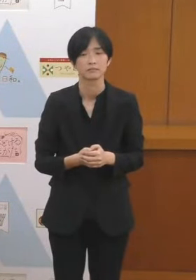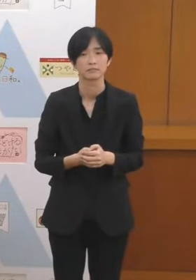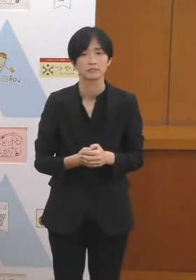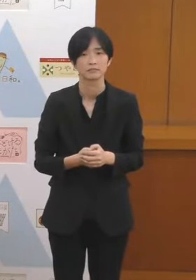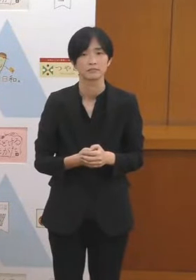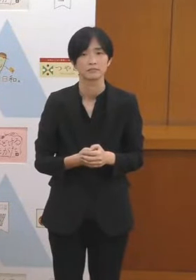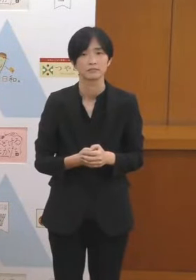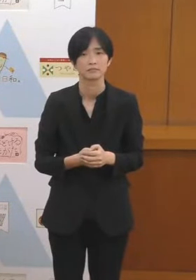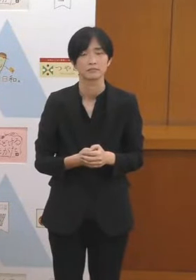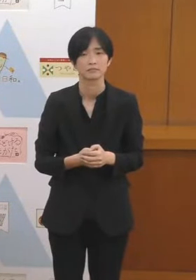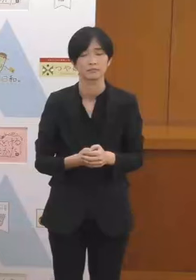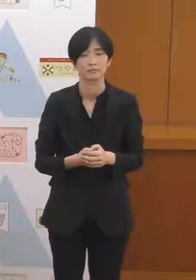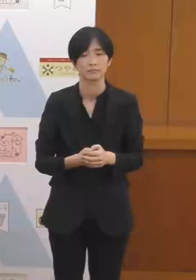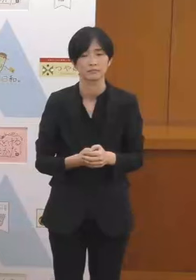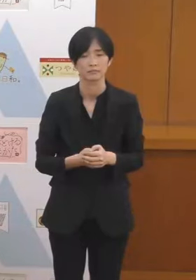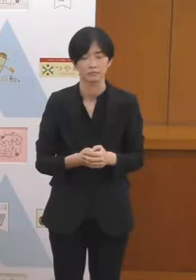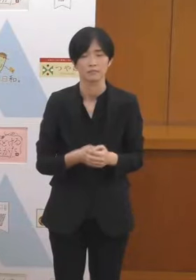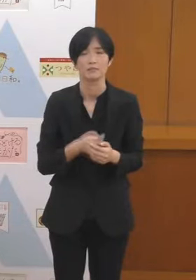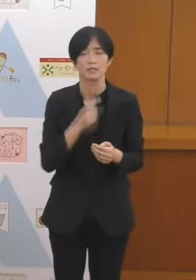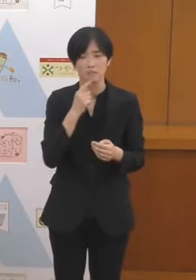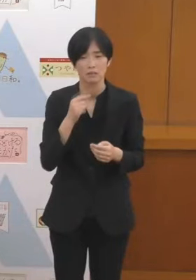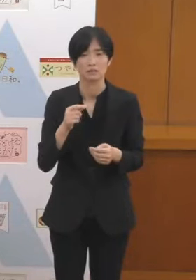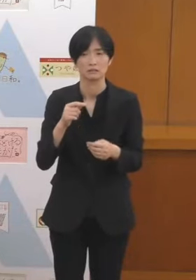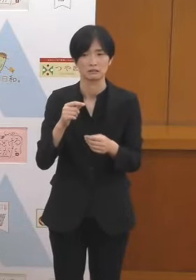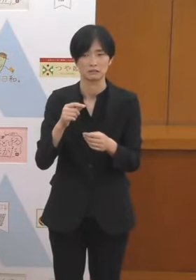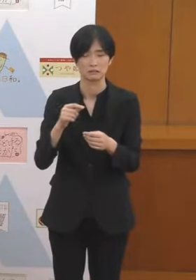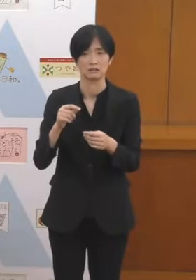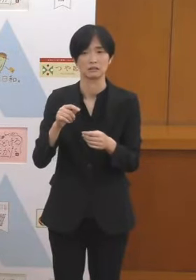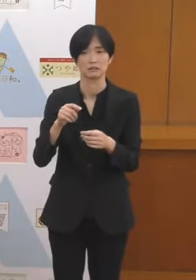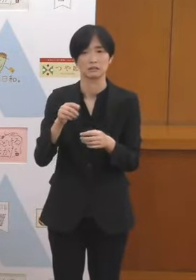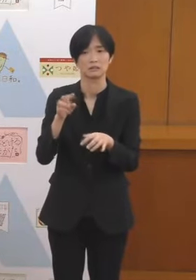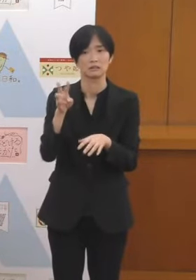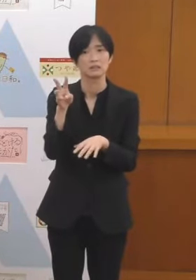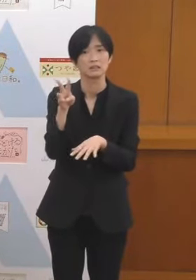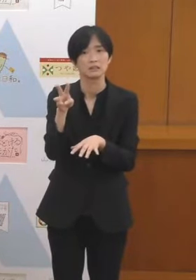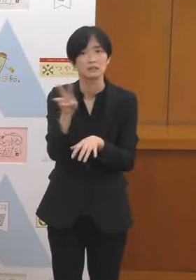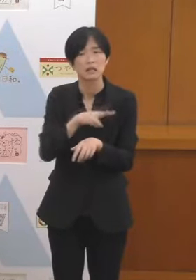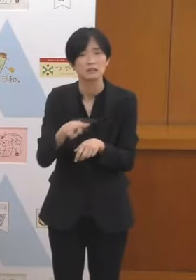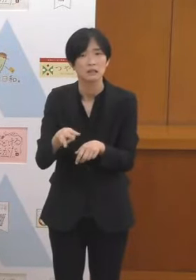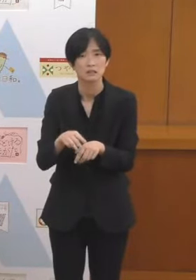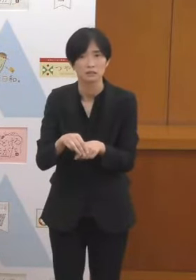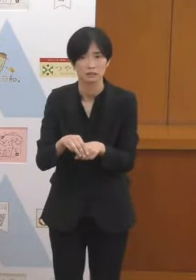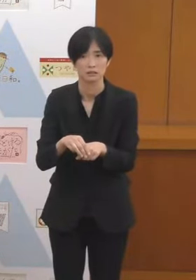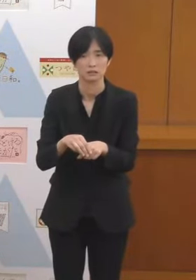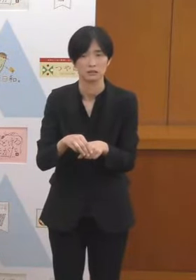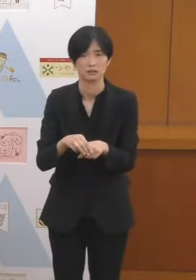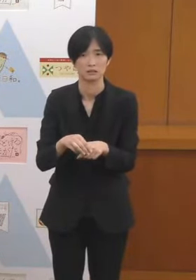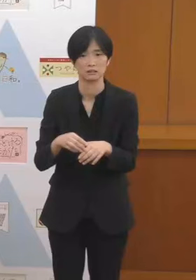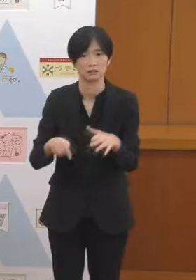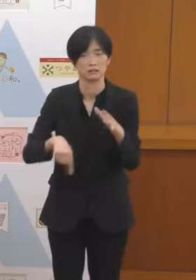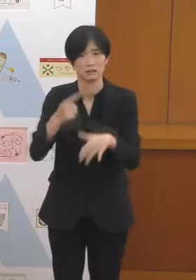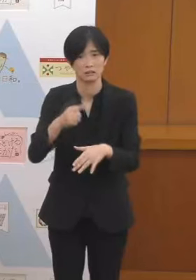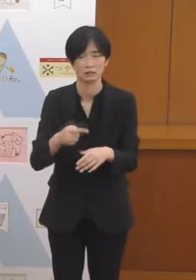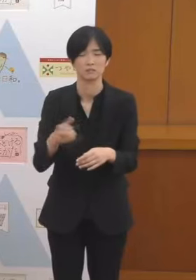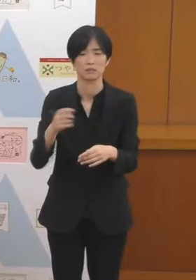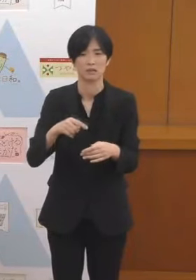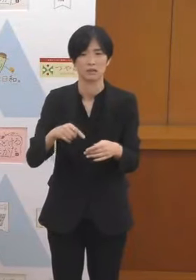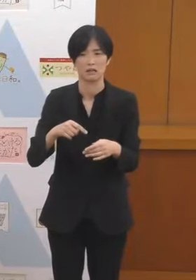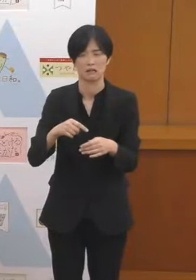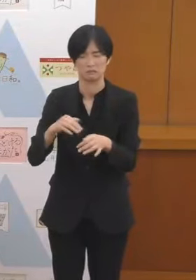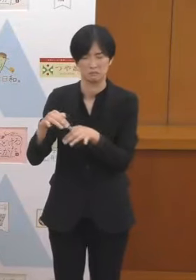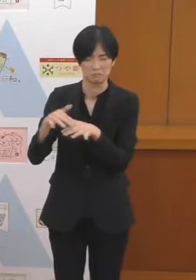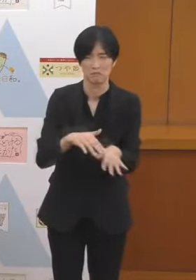え自然災害というものが撃沈化頻発化しているということもあのやはり